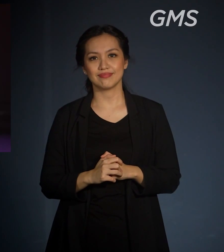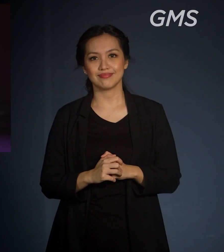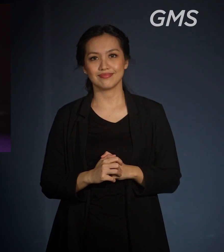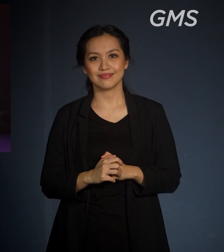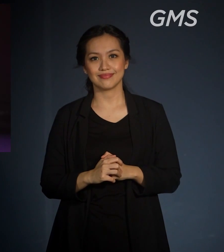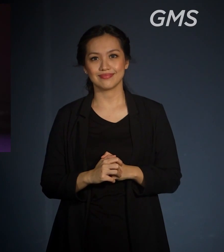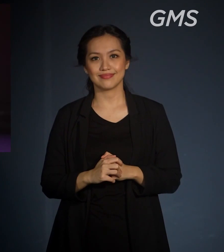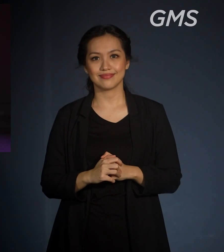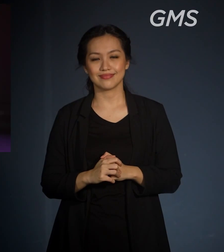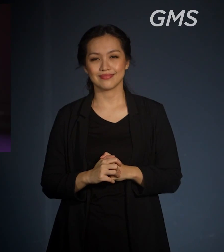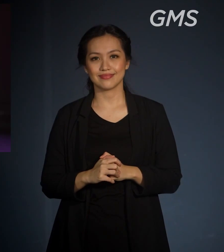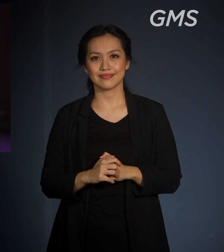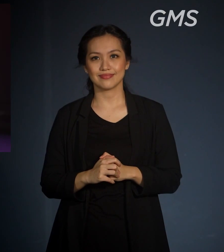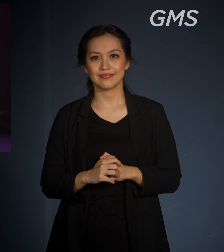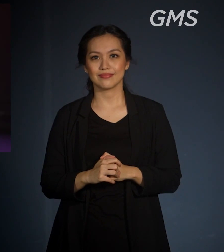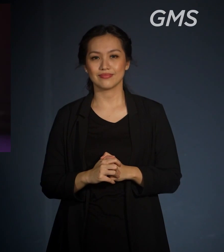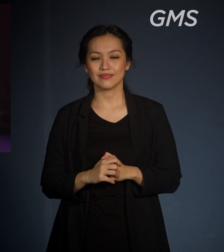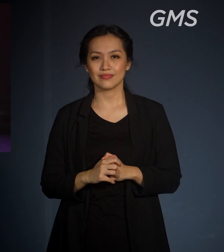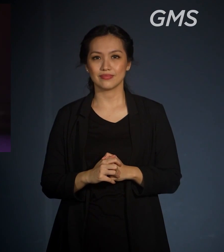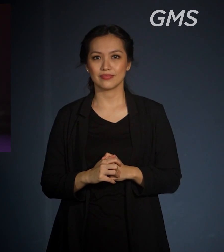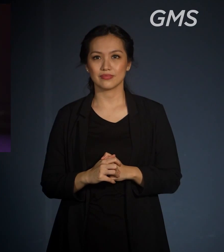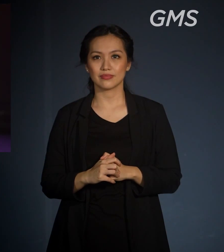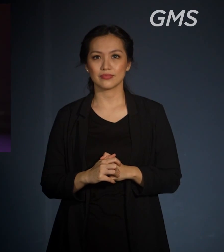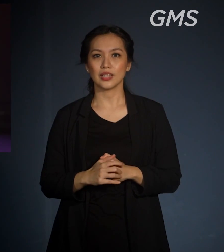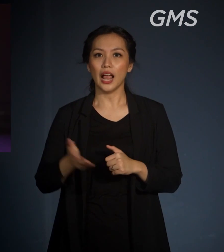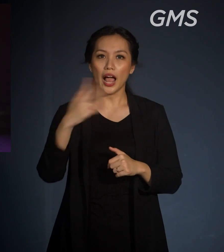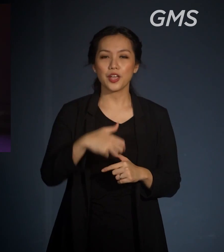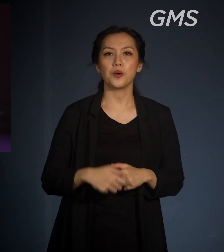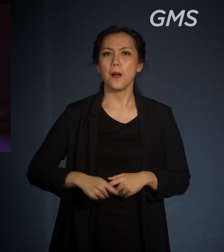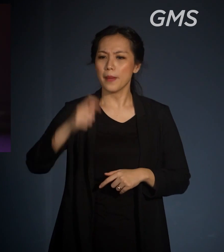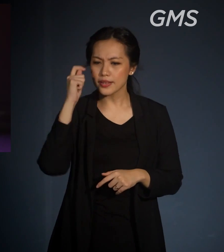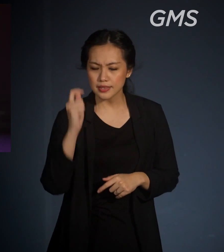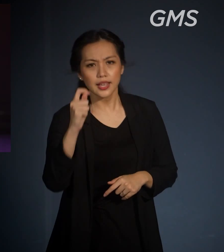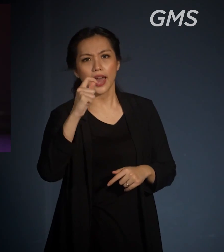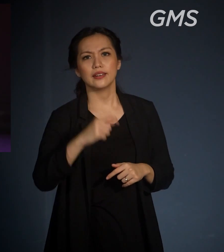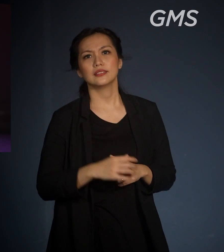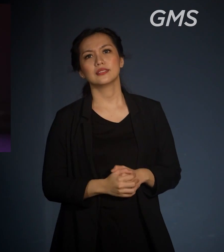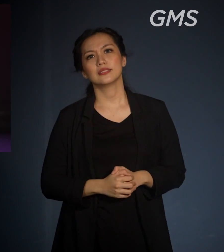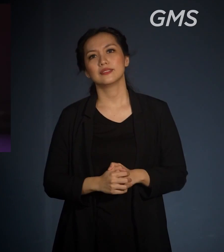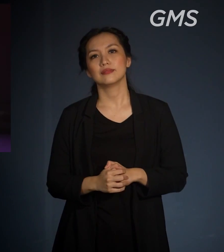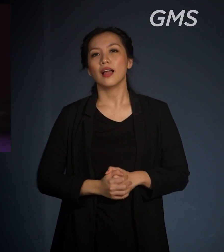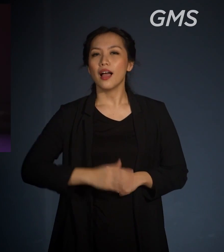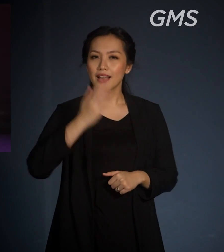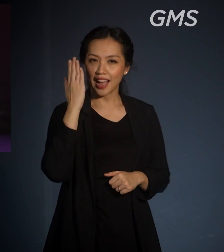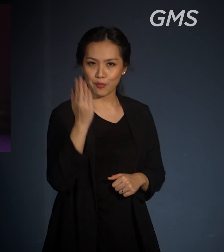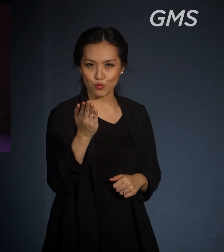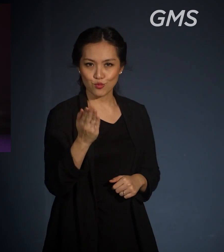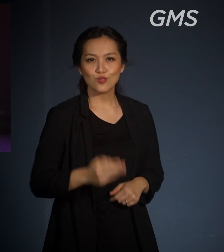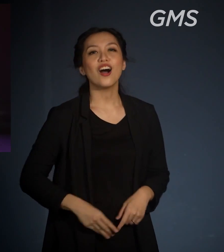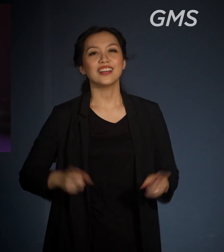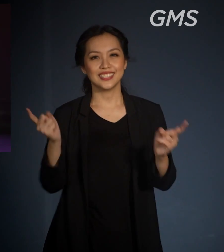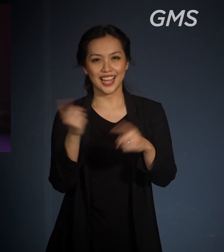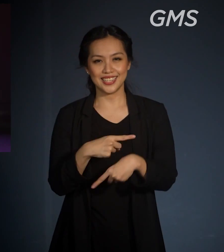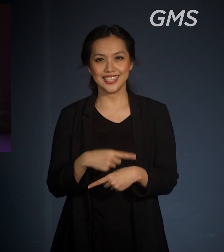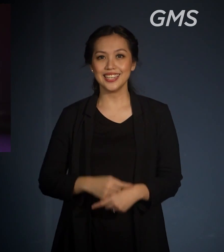Saudara, jadi make sure di dalam pekerjaan Anda itu jadi